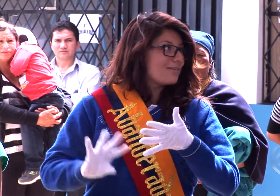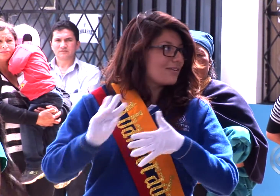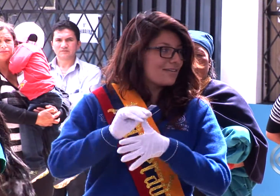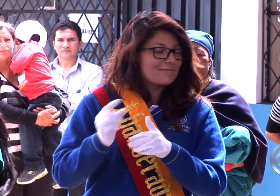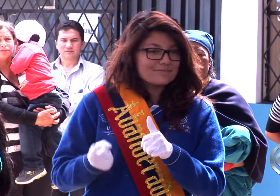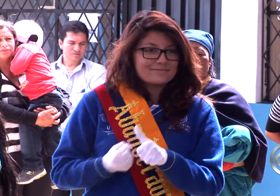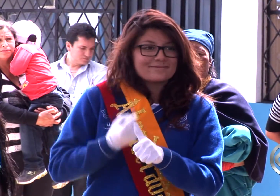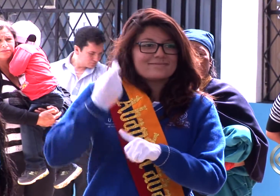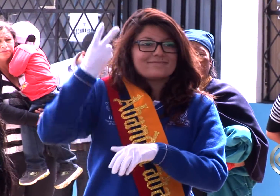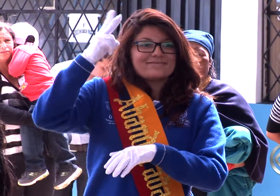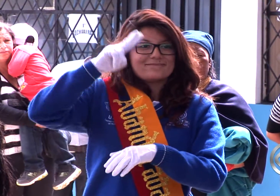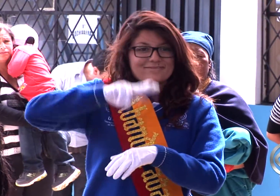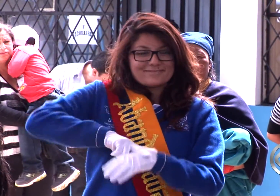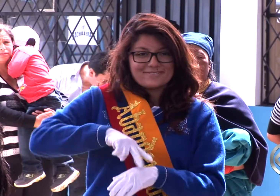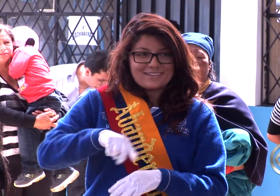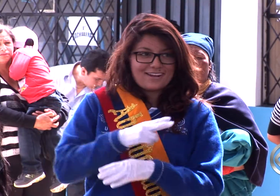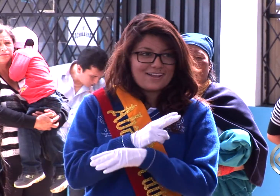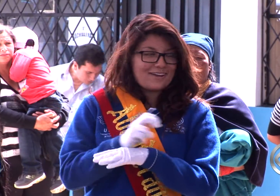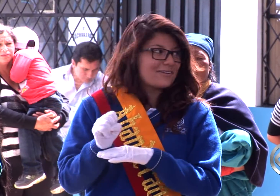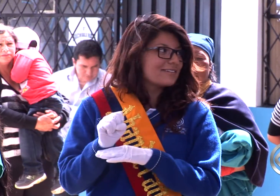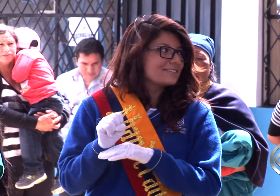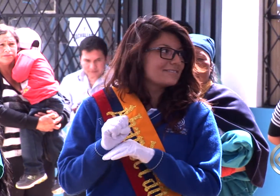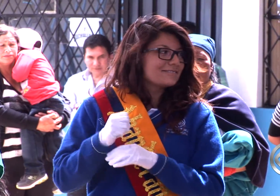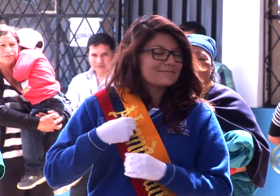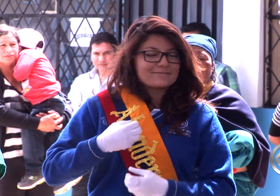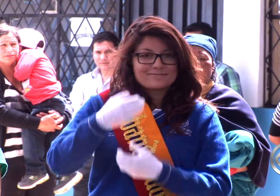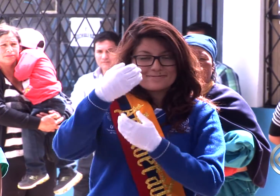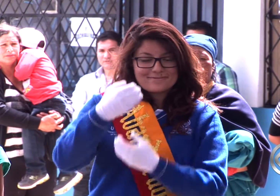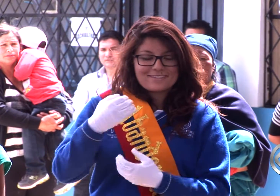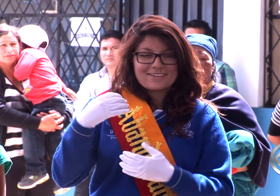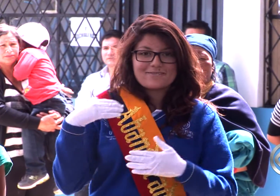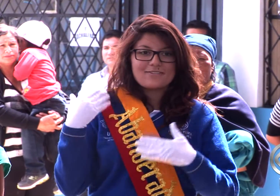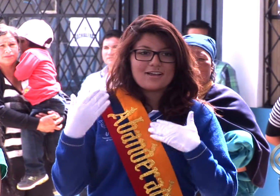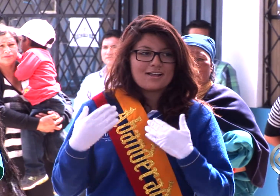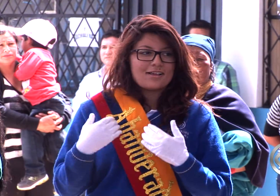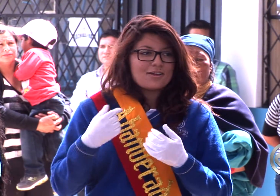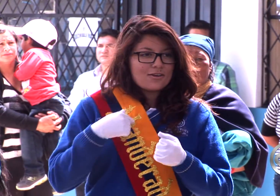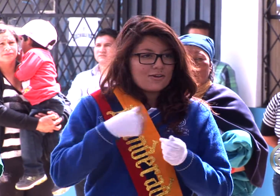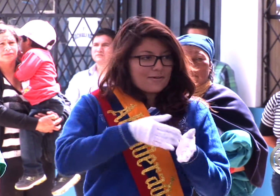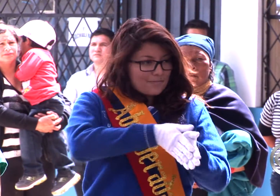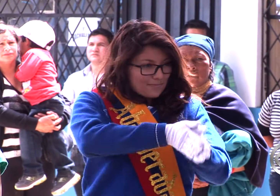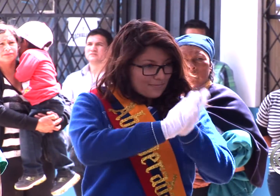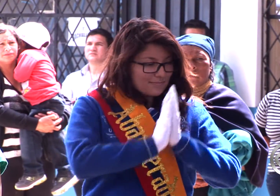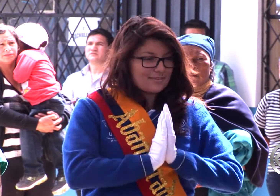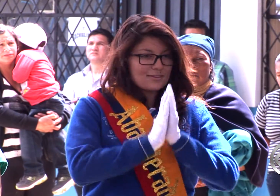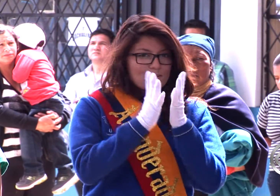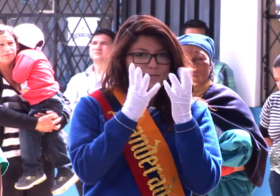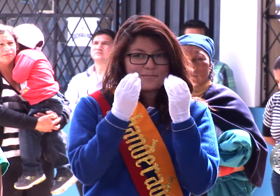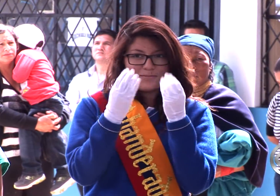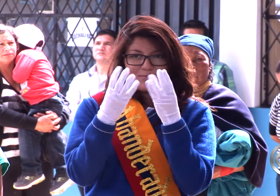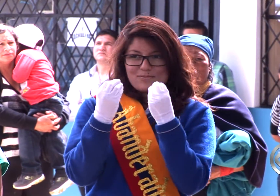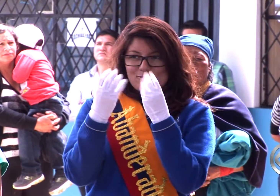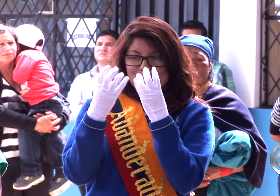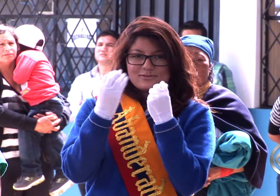hoy estoy muy sorprendida y estoy muy feliz porque soy la primera grada de aquí, de la provincia de Ecuador,